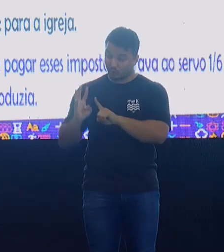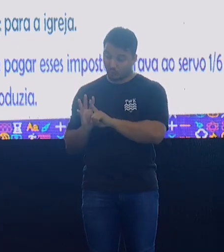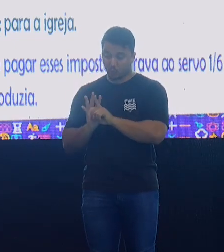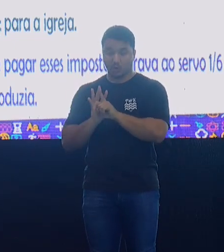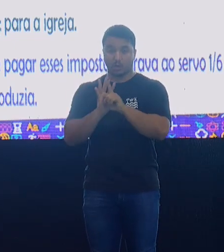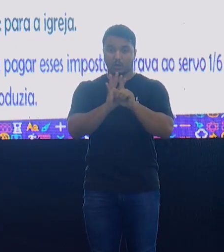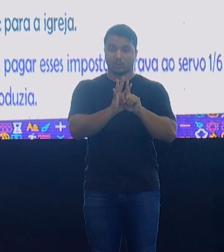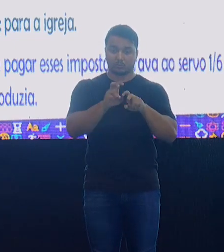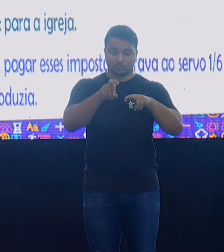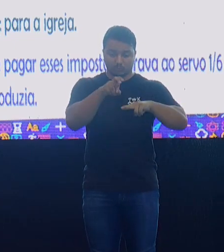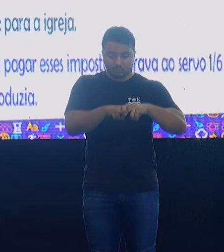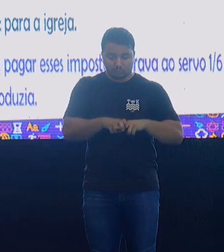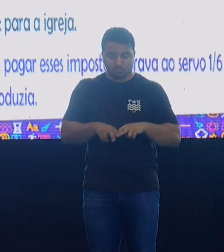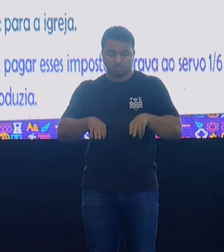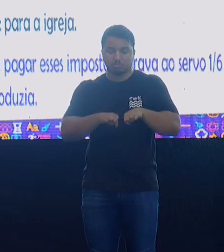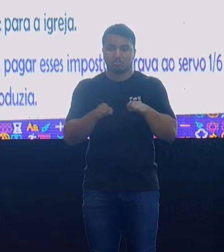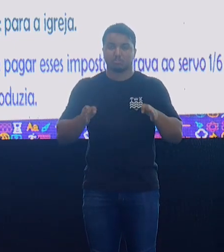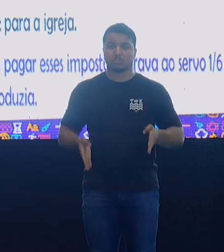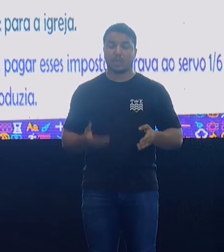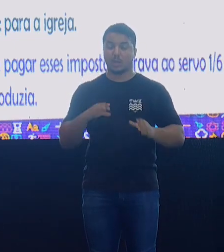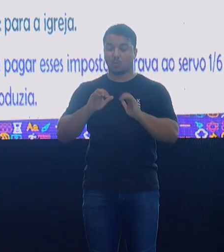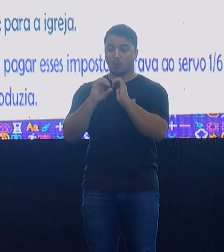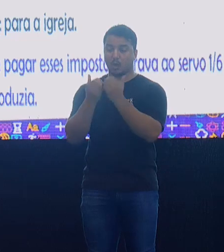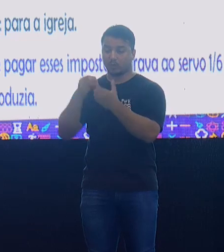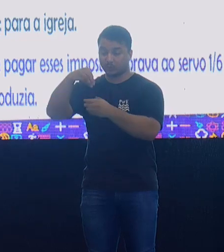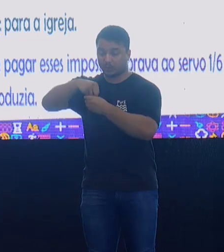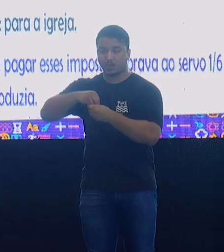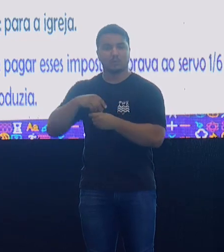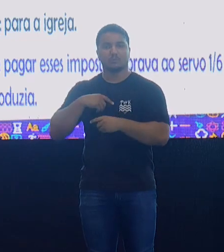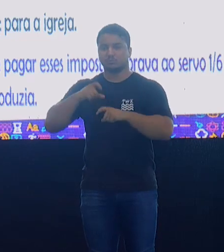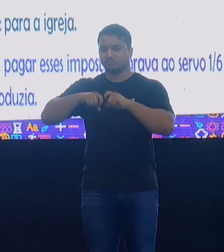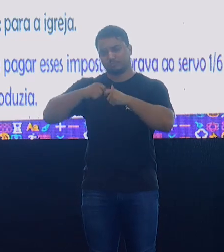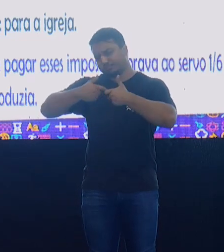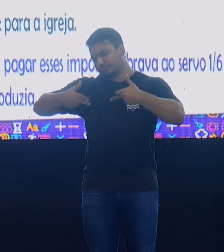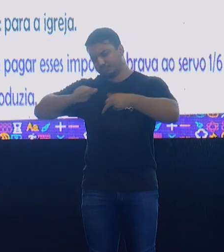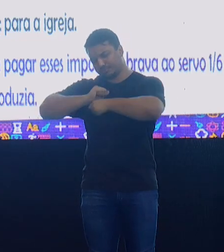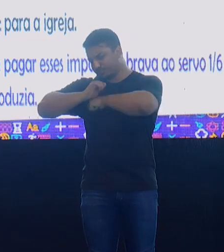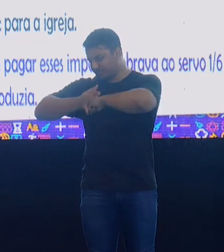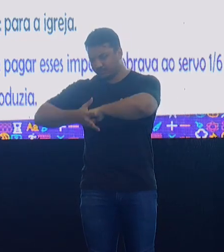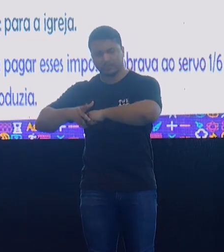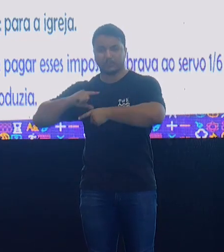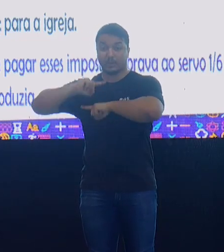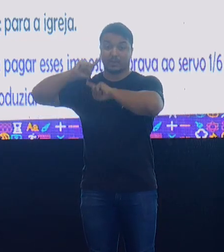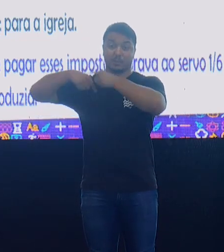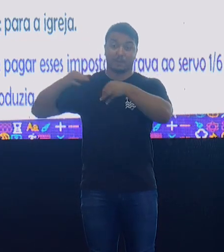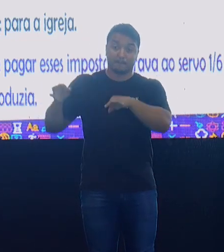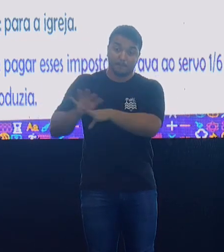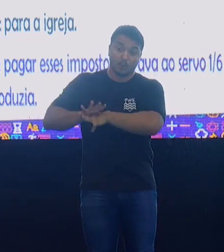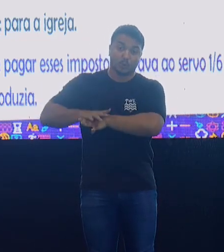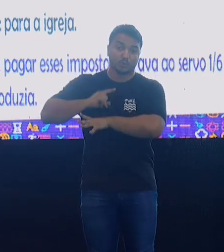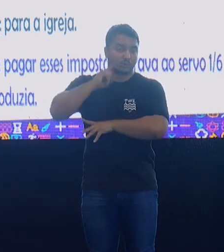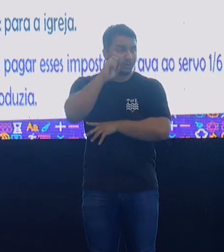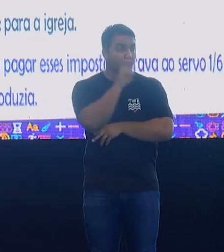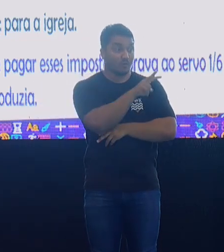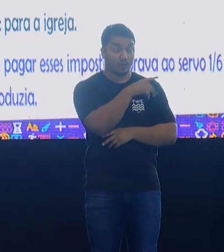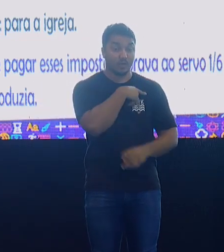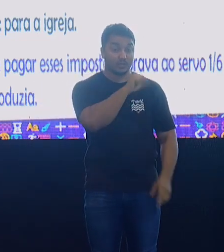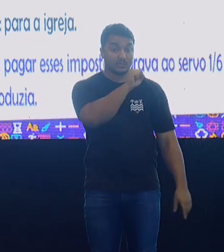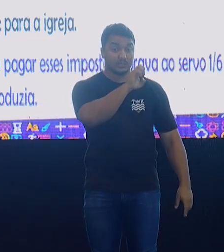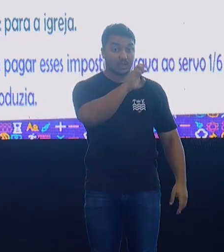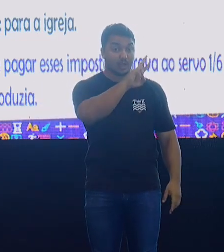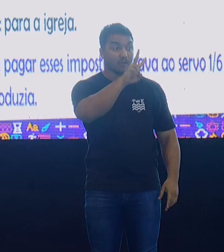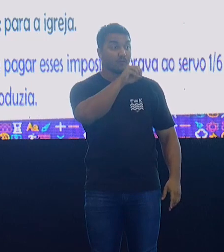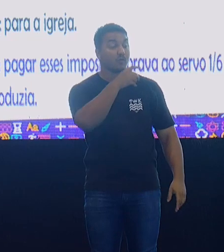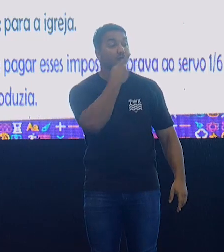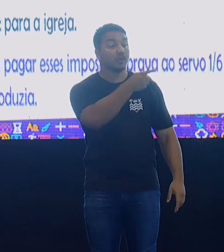Ele pegava a mulher do servo, ia para dentro do quarto, fazia o que tinha que fazer. Quando ele saía do quarto, ele olhava para o servo